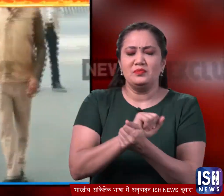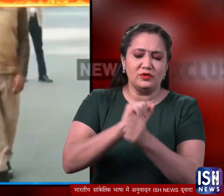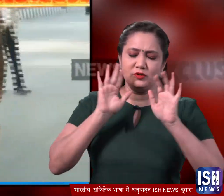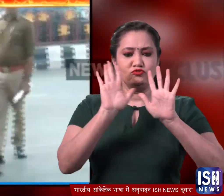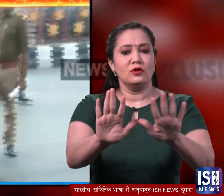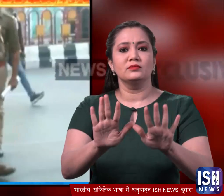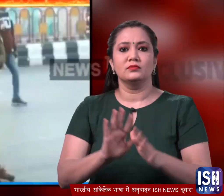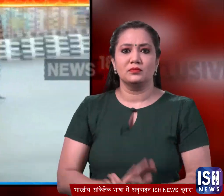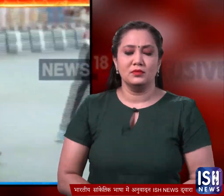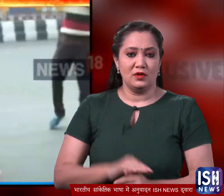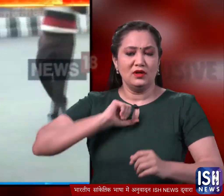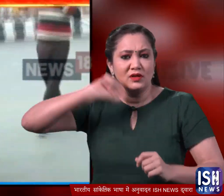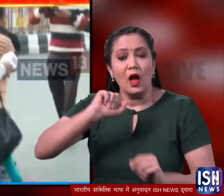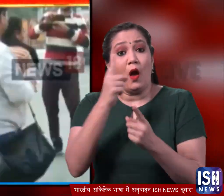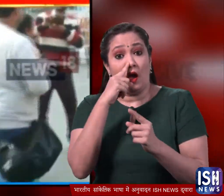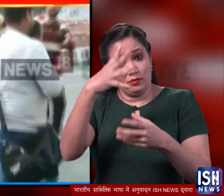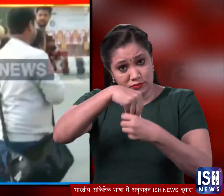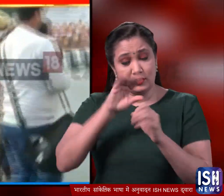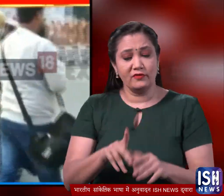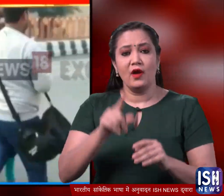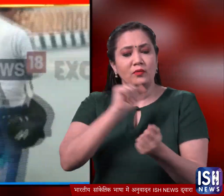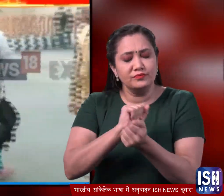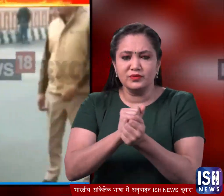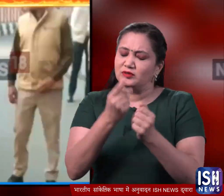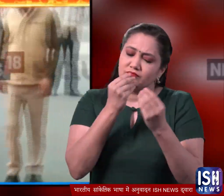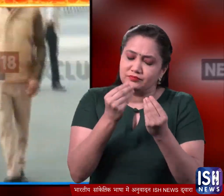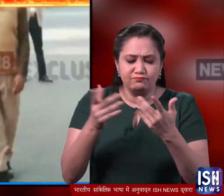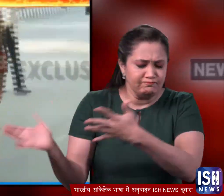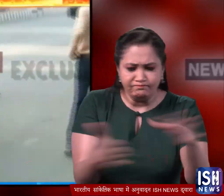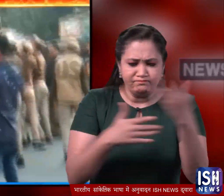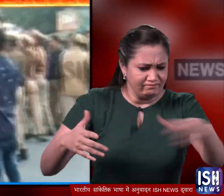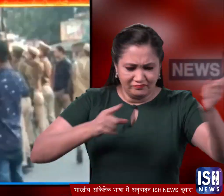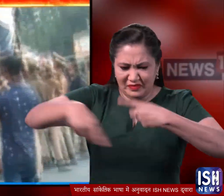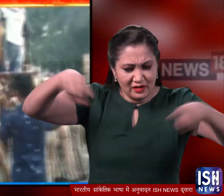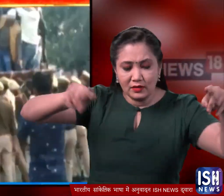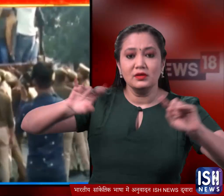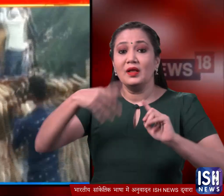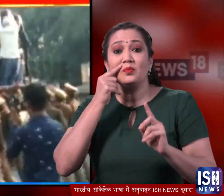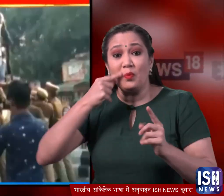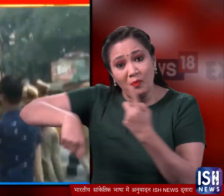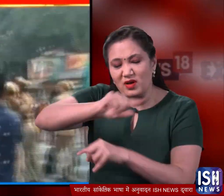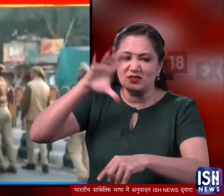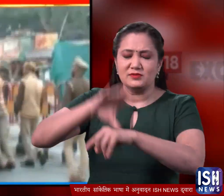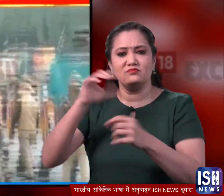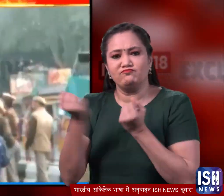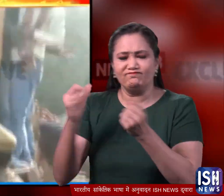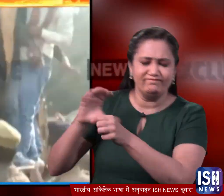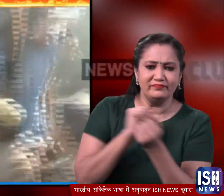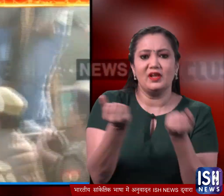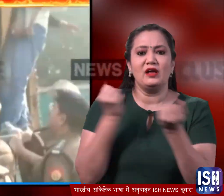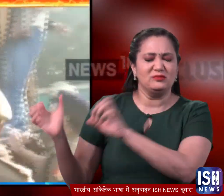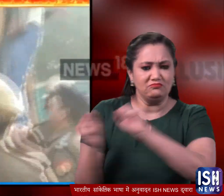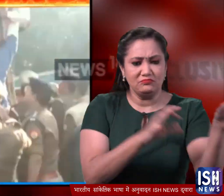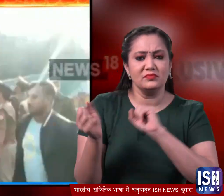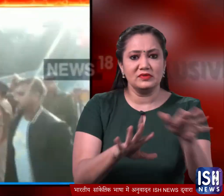ने उन्हें रोक दिया। प्रदर्शन में कई महिलाएं भी शामिल थीं, जिन्हें पुलिस वालों ने जबरदस्ती हटाया और बाकी प्रदर्शनकारियों को अपनी गाड़ी में बिठा दिया।